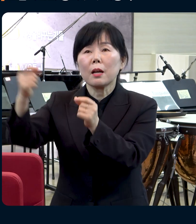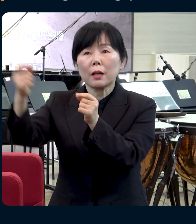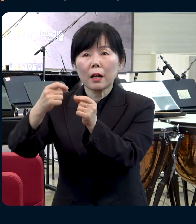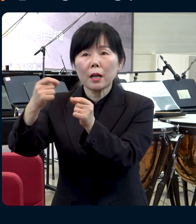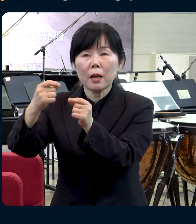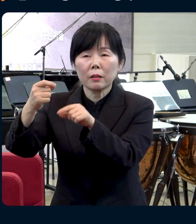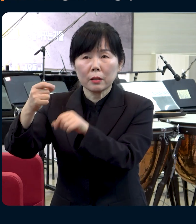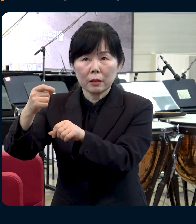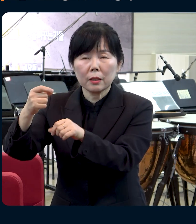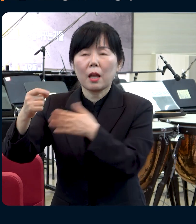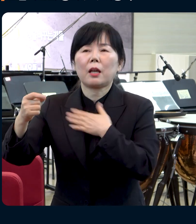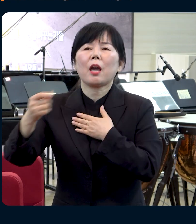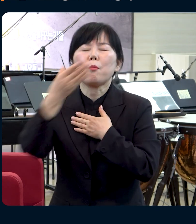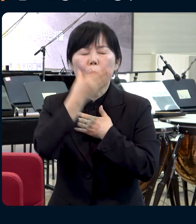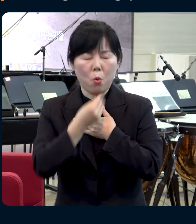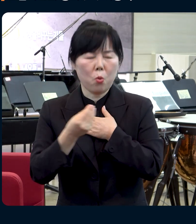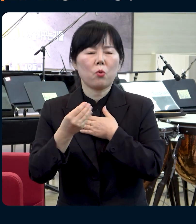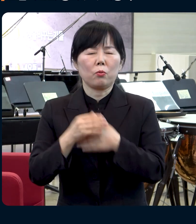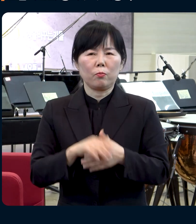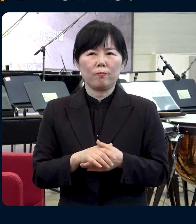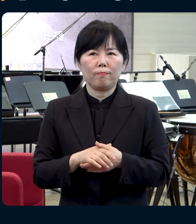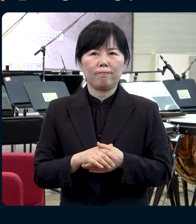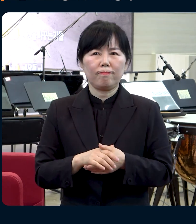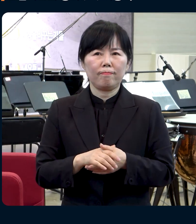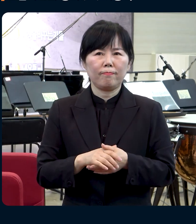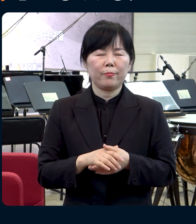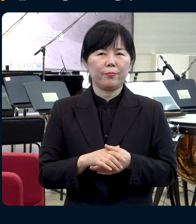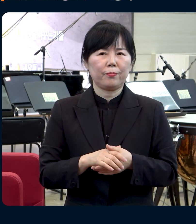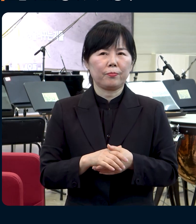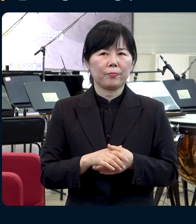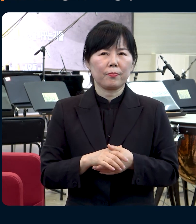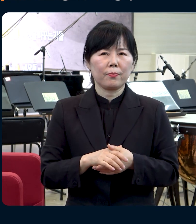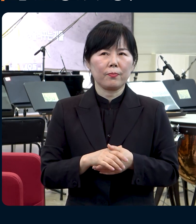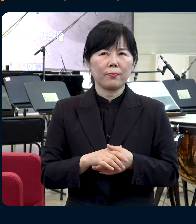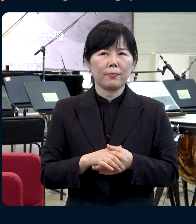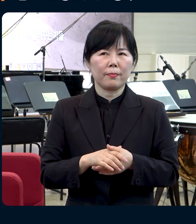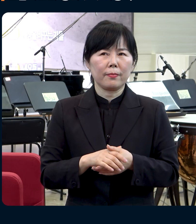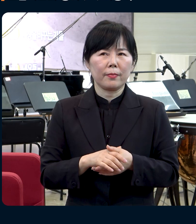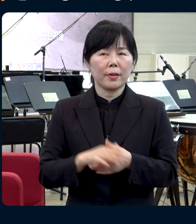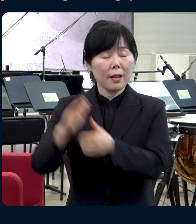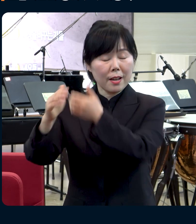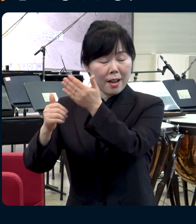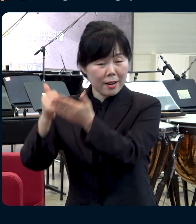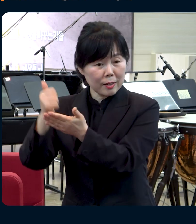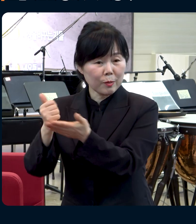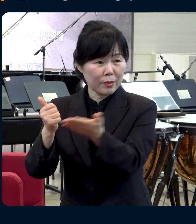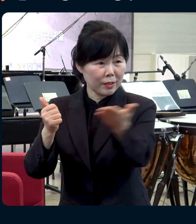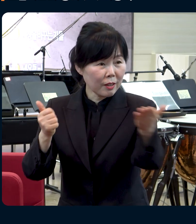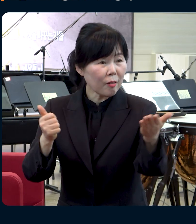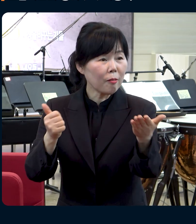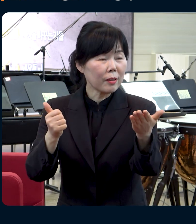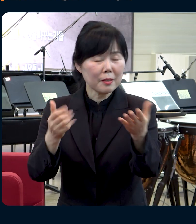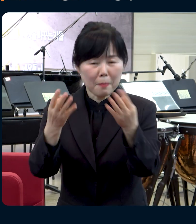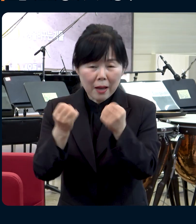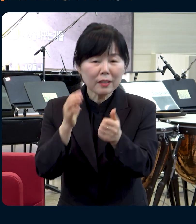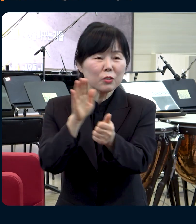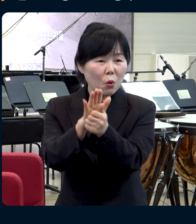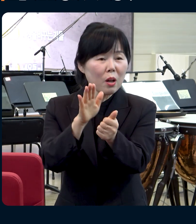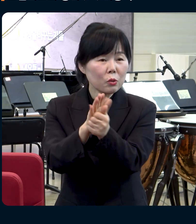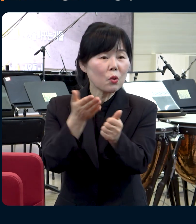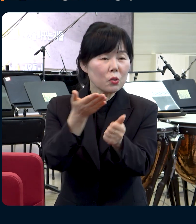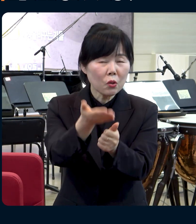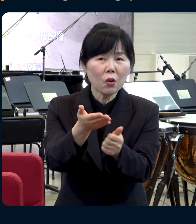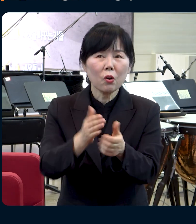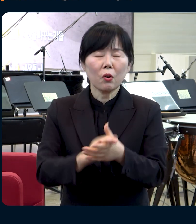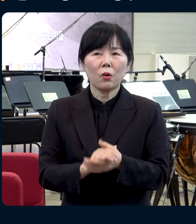하나님께 가까이함이 내게 복이라 라는 것입니다. 여러분 우리 하나님께서 여러분에게 많은 것을 해줄 수가 있는데요, 여러분 어떤